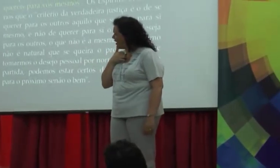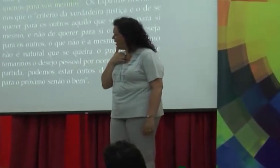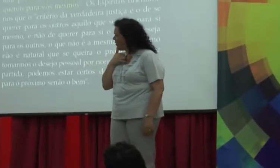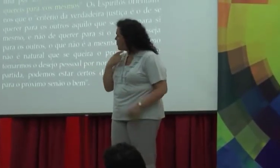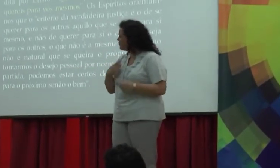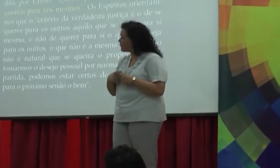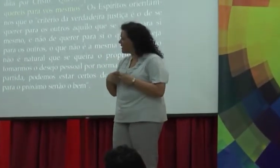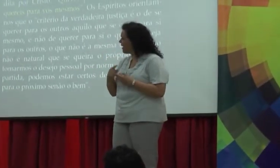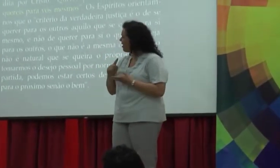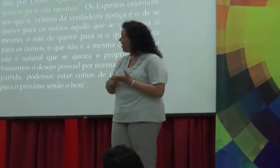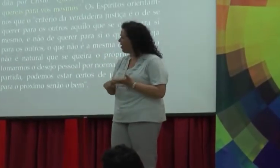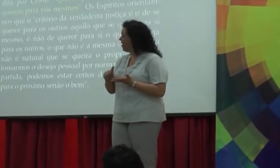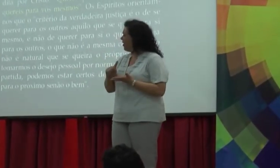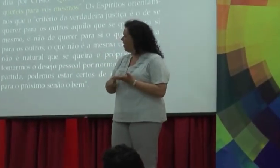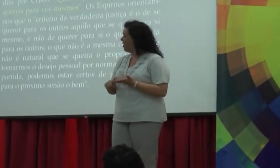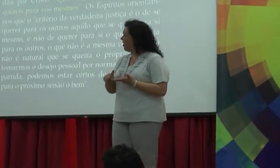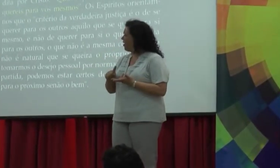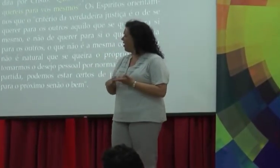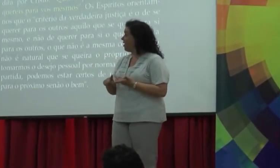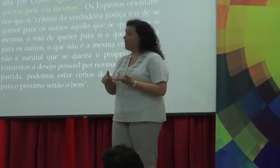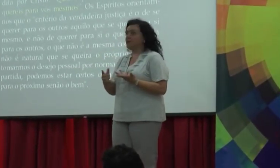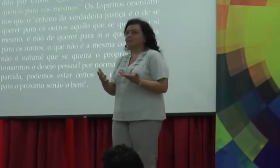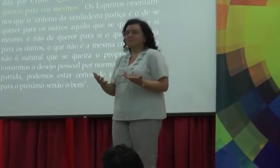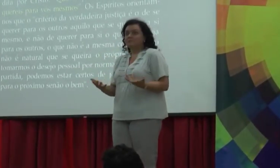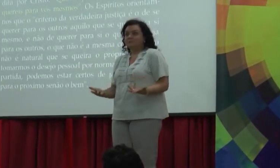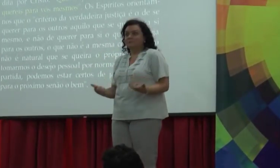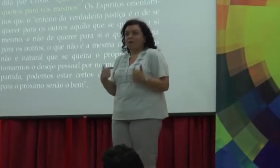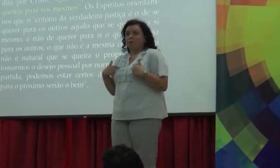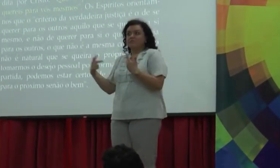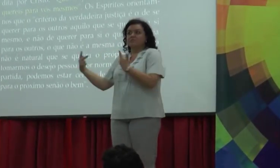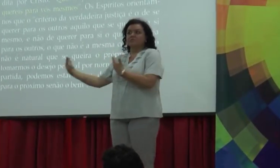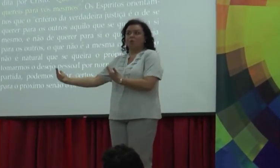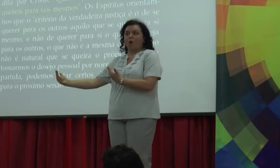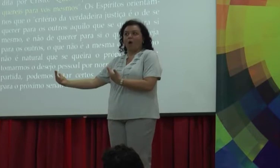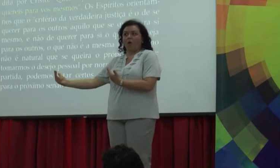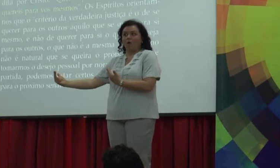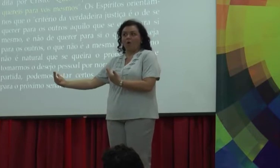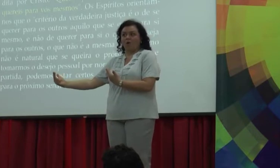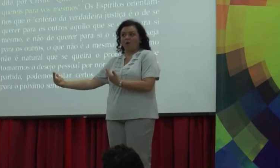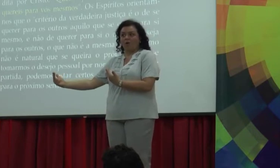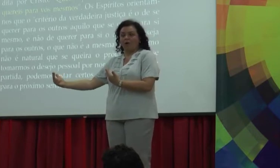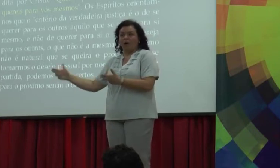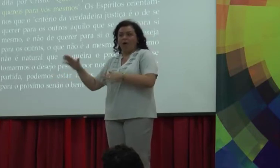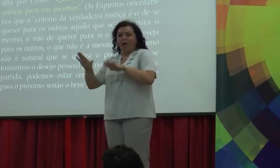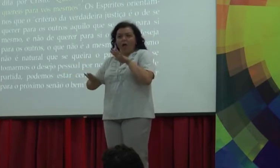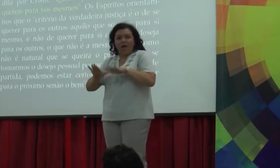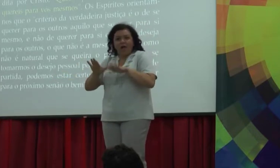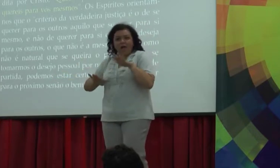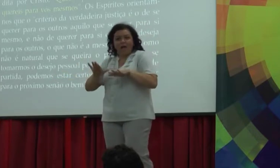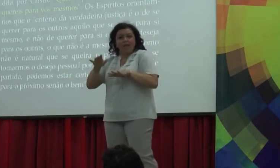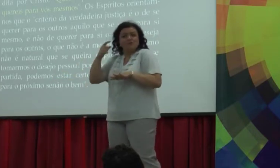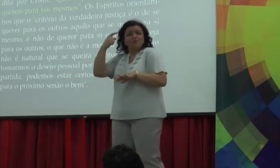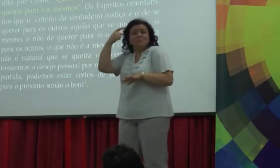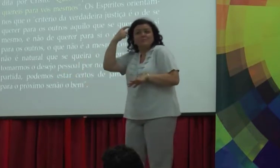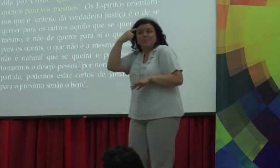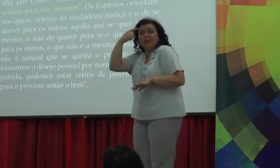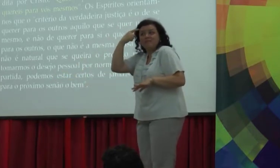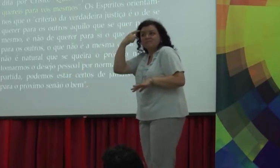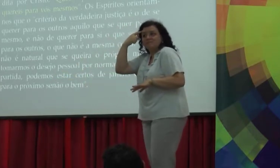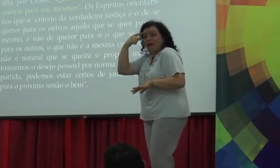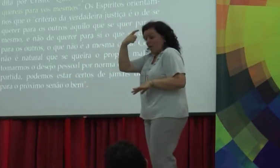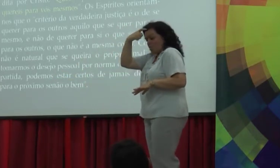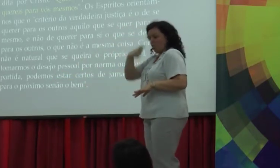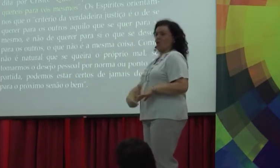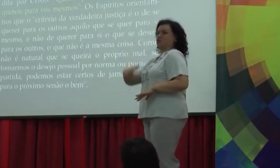eu vou ficar triste. Por que você enumerou esses defeitos todos? Eu sou igual a você.